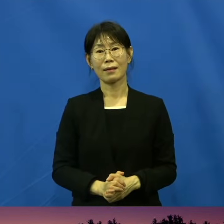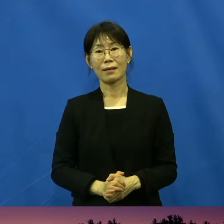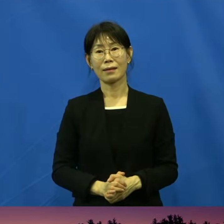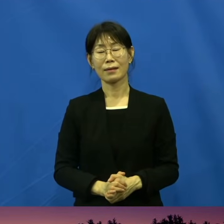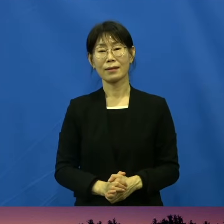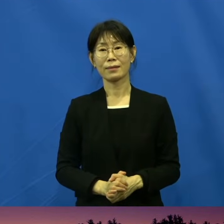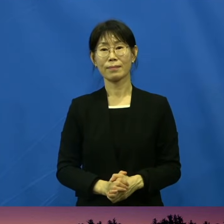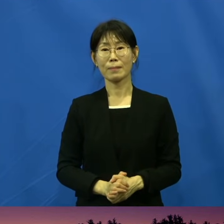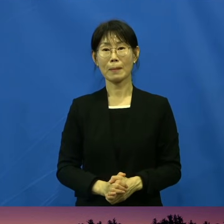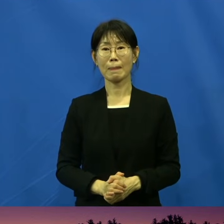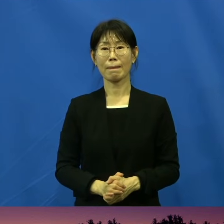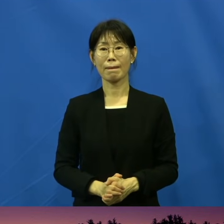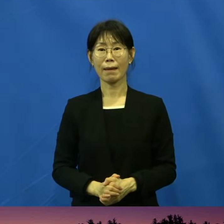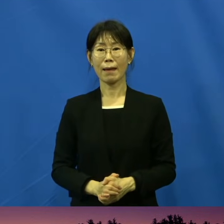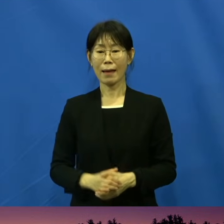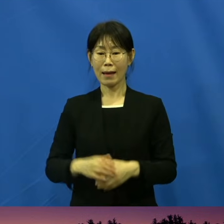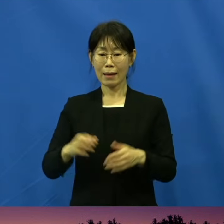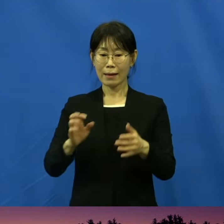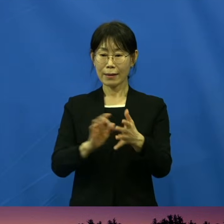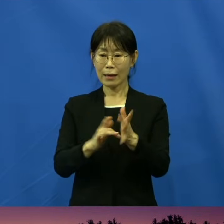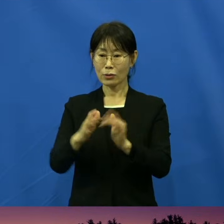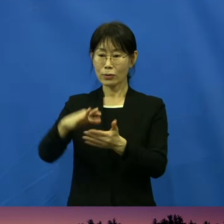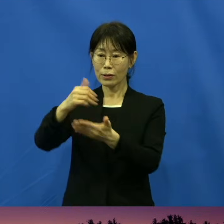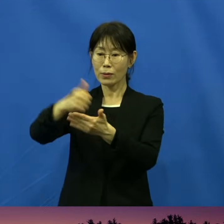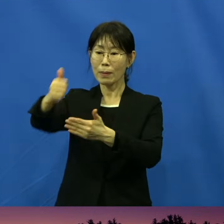우리가 그리스도를 내 안에 모신 이유는